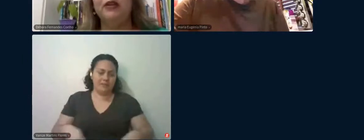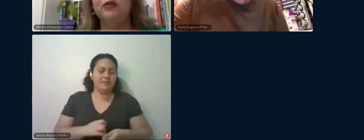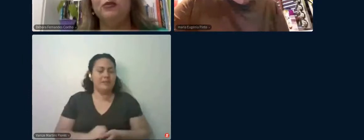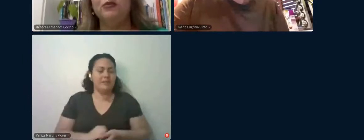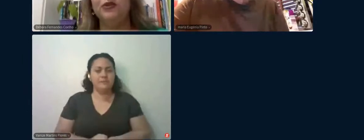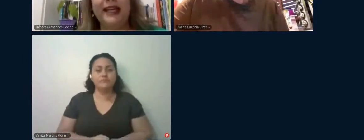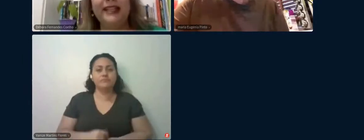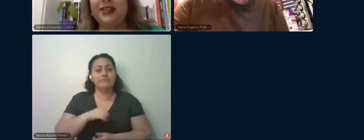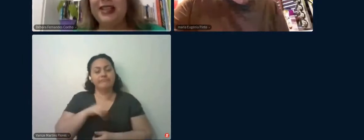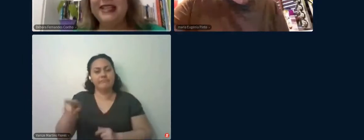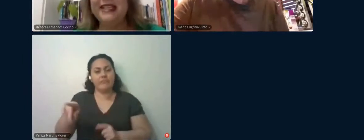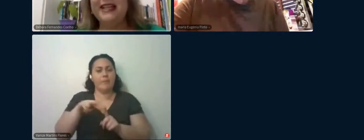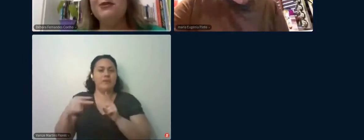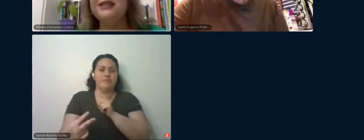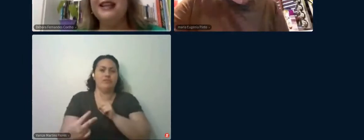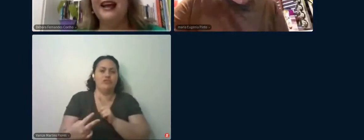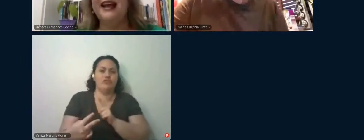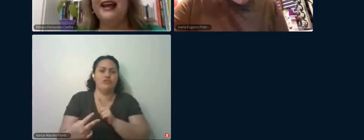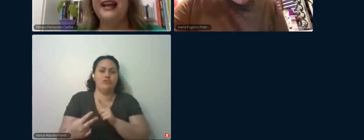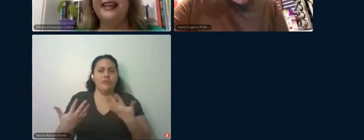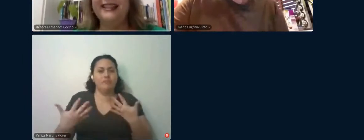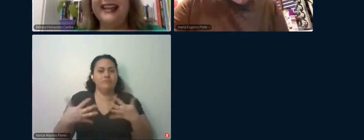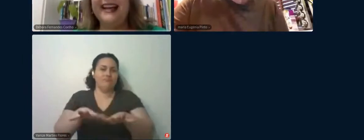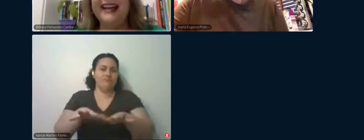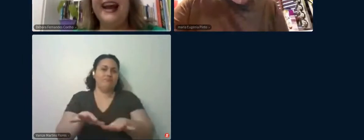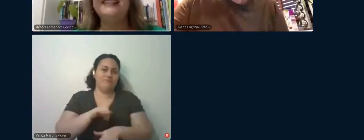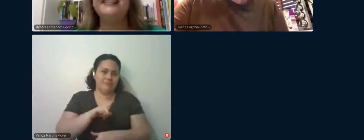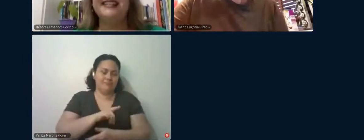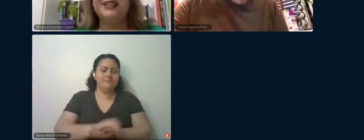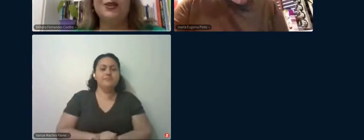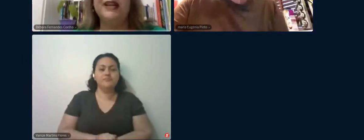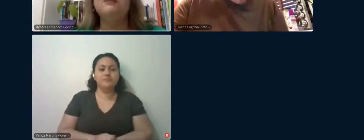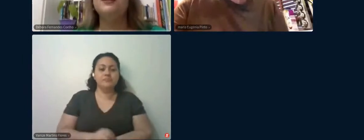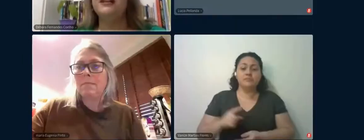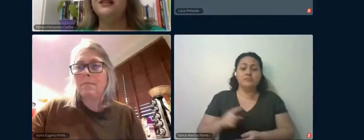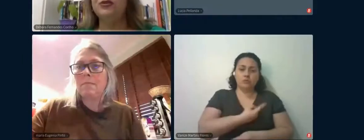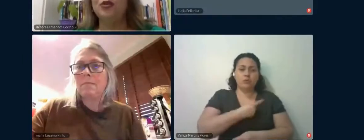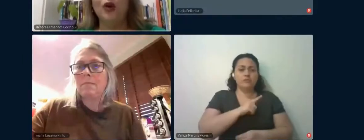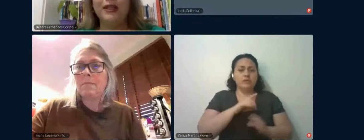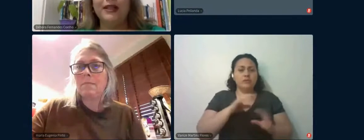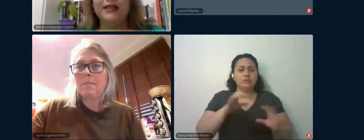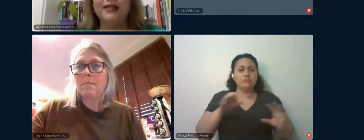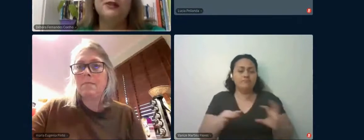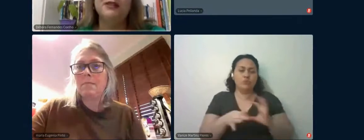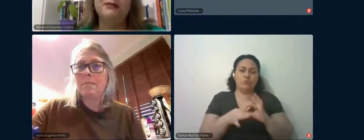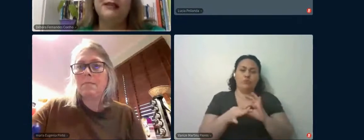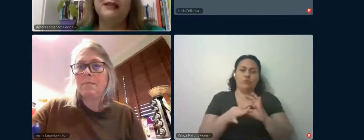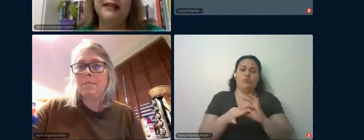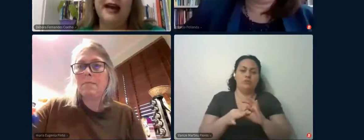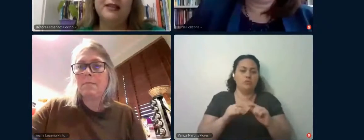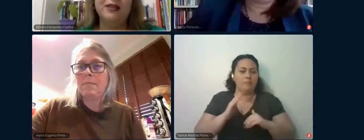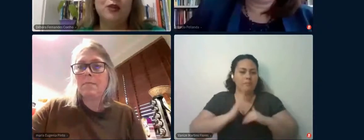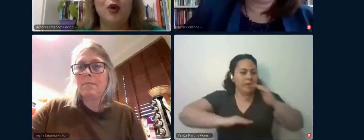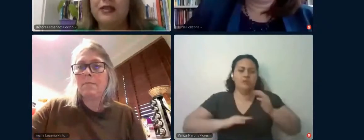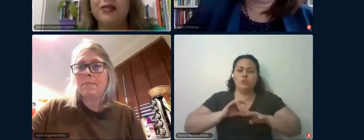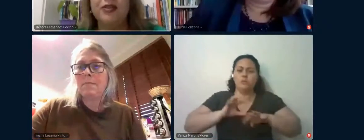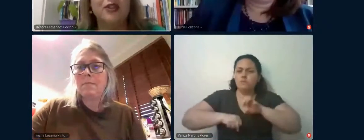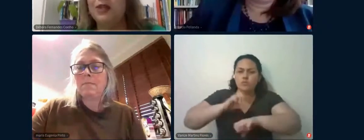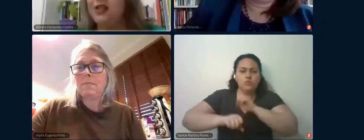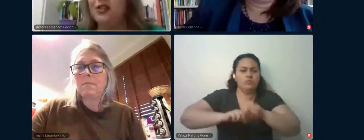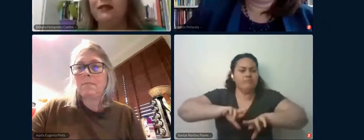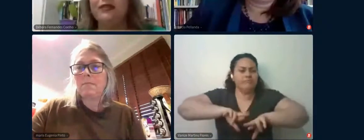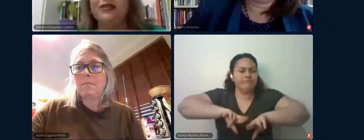incluir todo mundo. Então, nós estamos integradas nas ações, buscando todas as possibilidades, todos